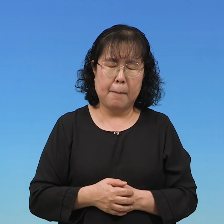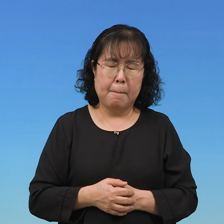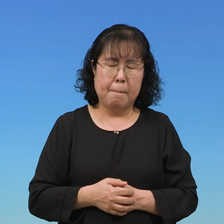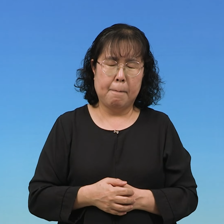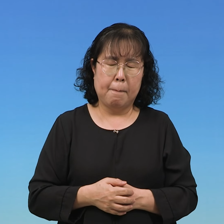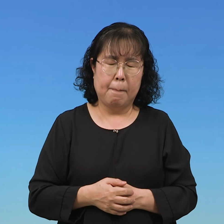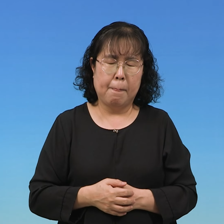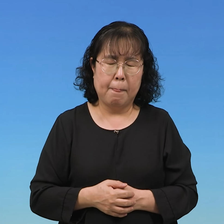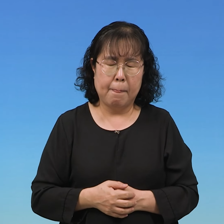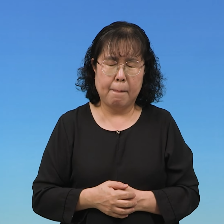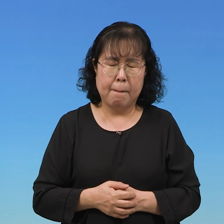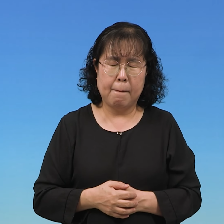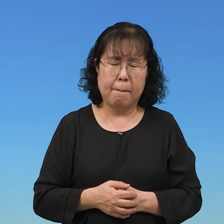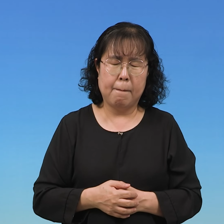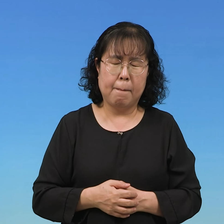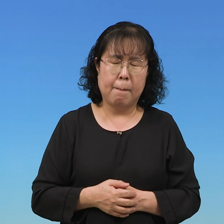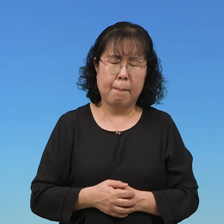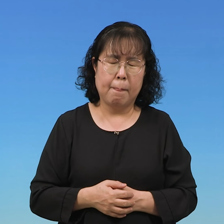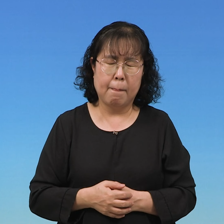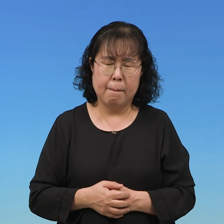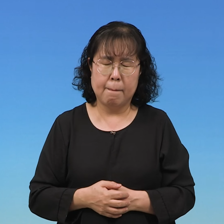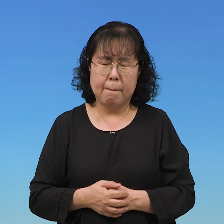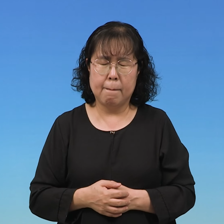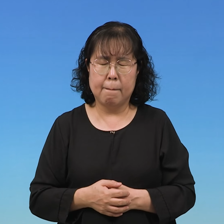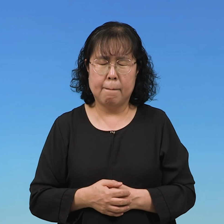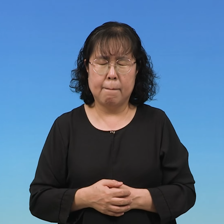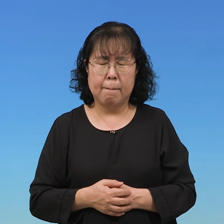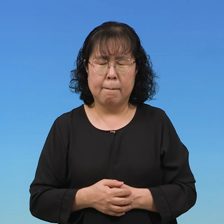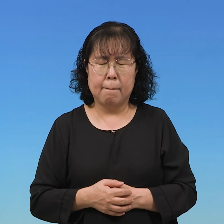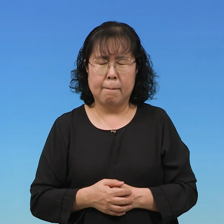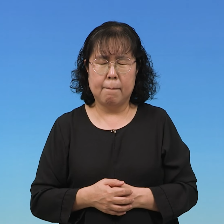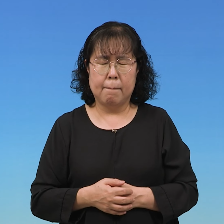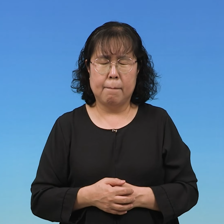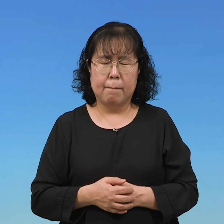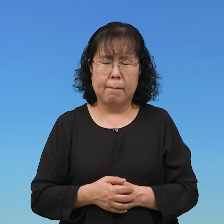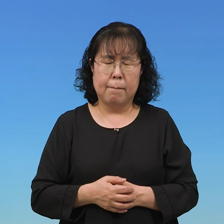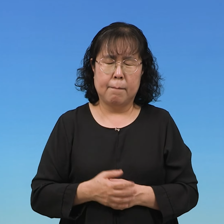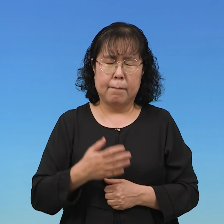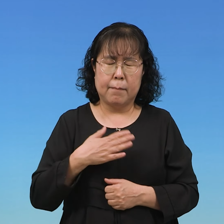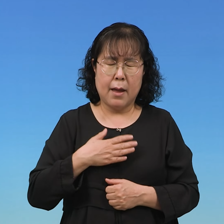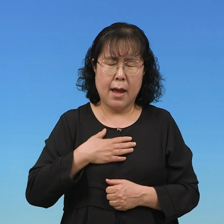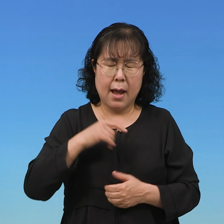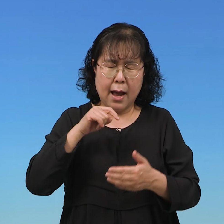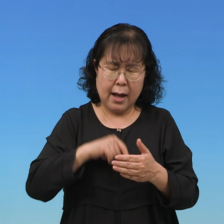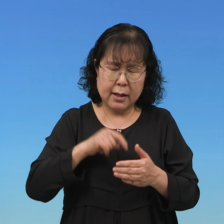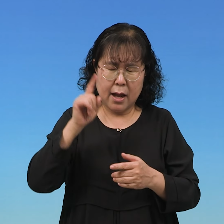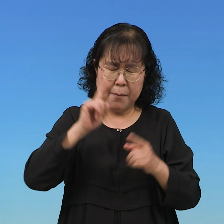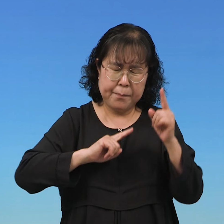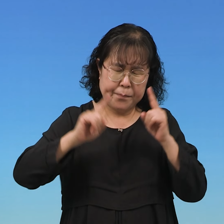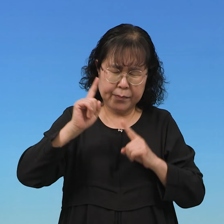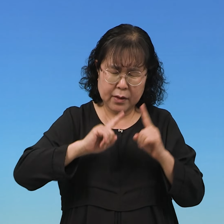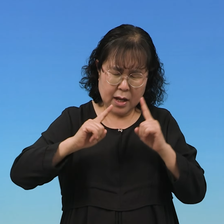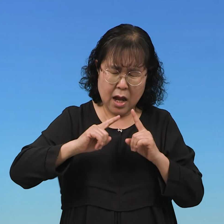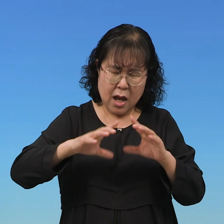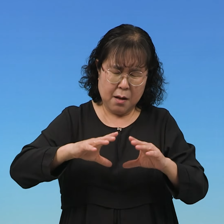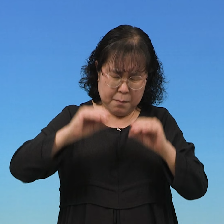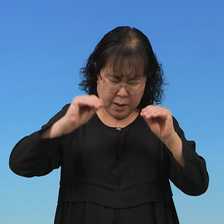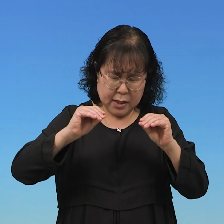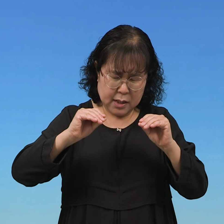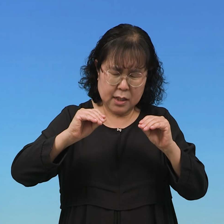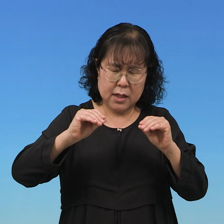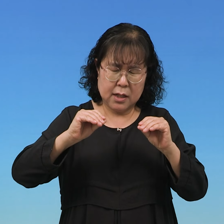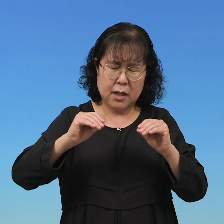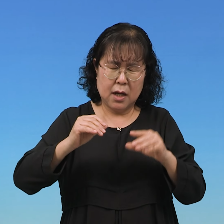살리엘이처럼 끊임없는 내 안에 아버지 하나님 치유되지 않은 연약한 것들이 꿈틀꿈틀